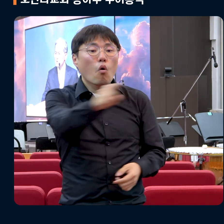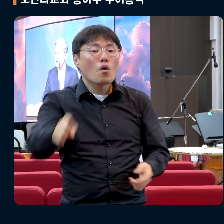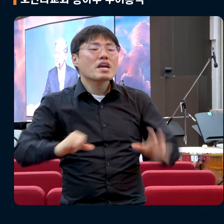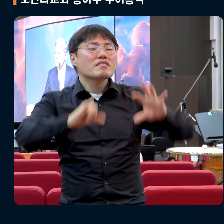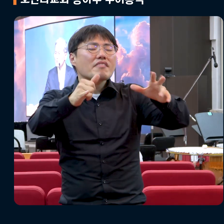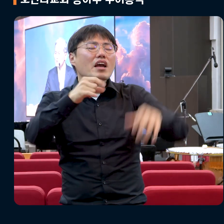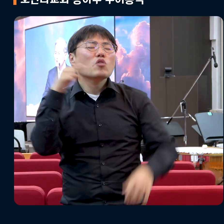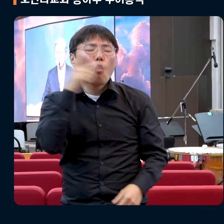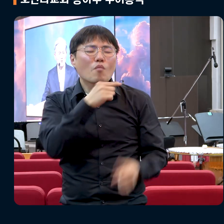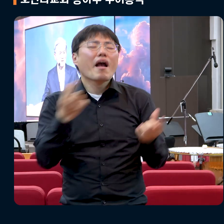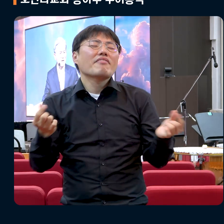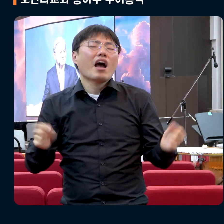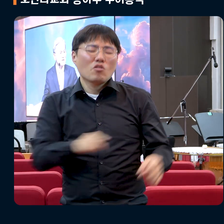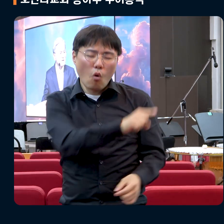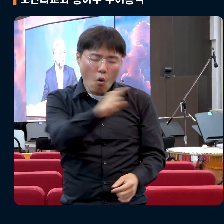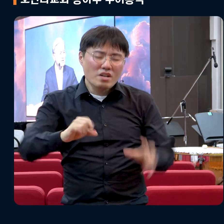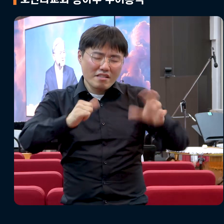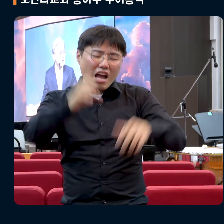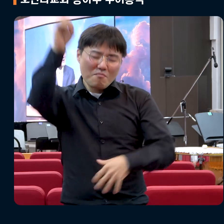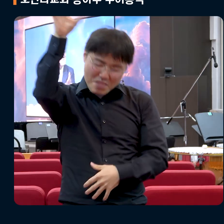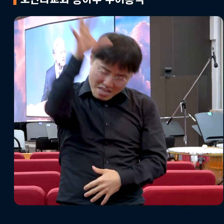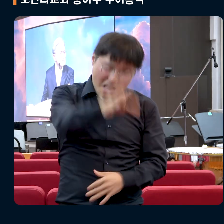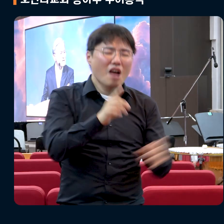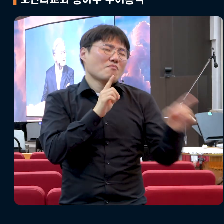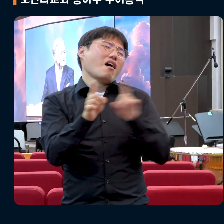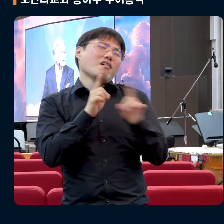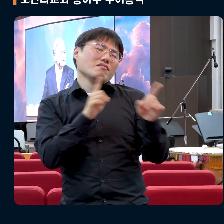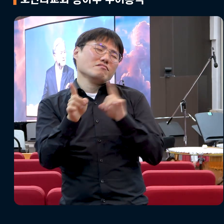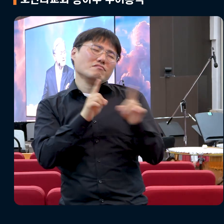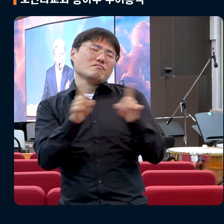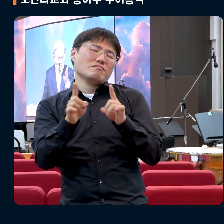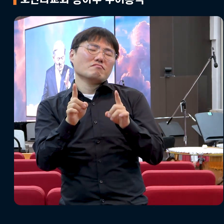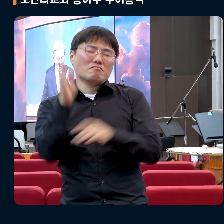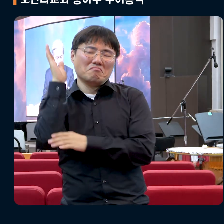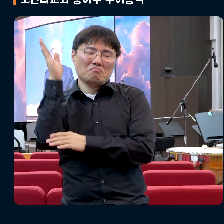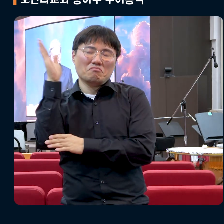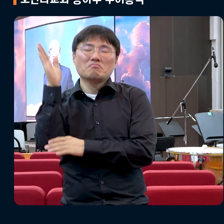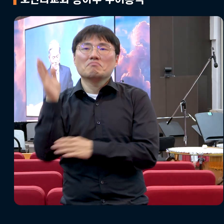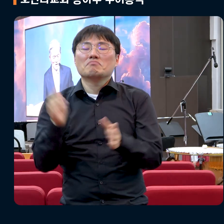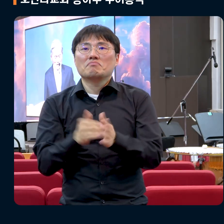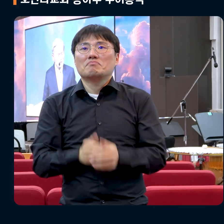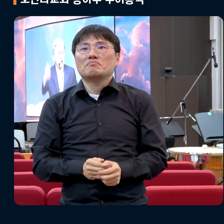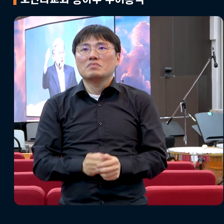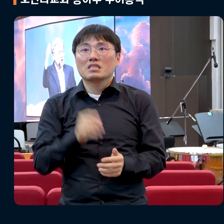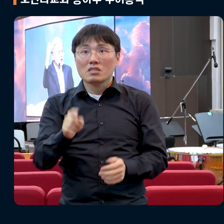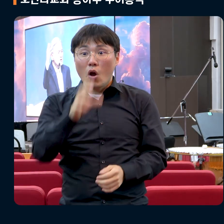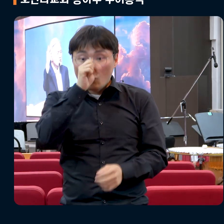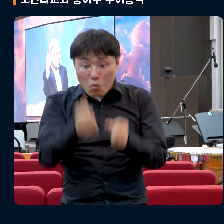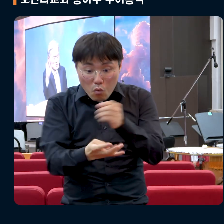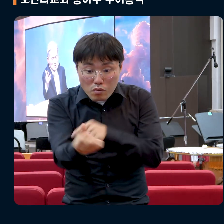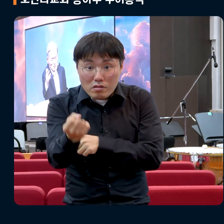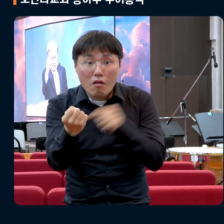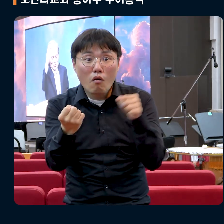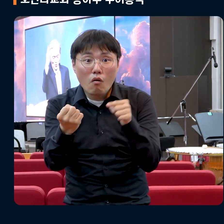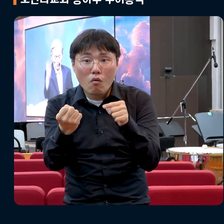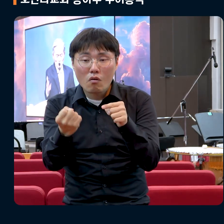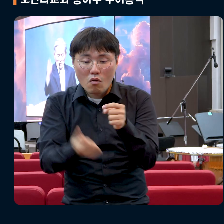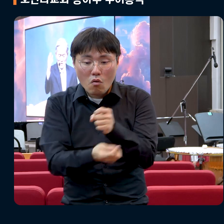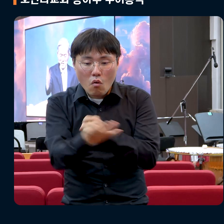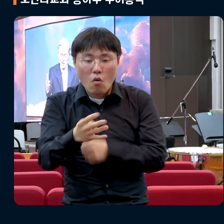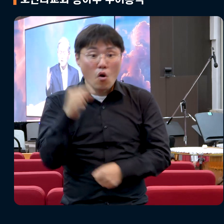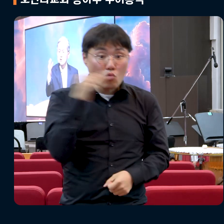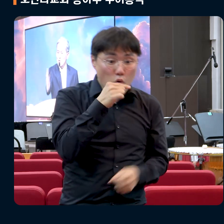너는 세상의 소금이라고, 너는 세상의 빛이라고 하시면서 말씀하시는 거예요. 자, 그렇다면 그 선한 영향력을